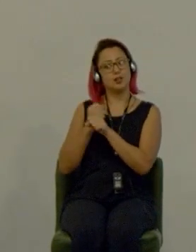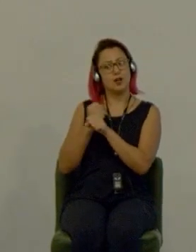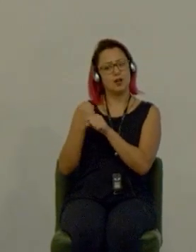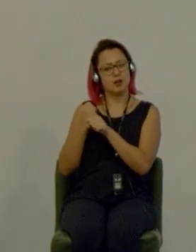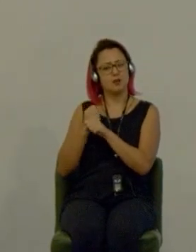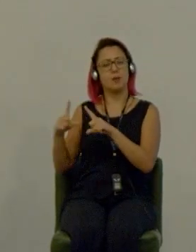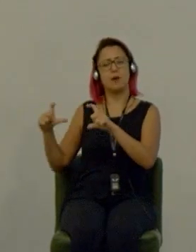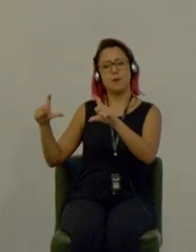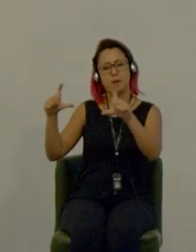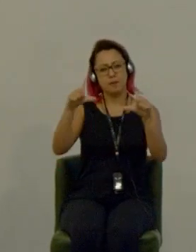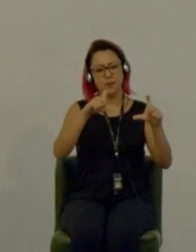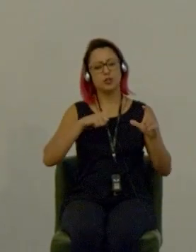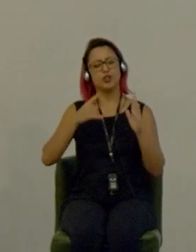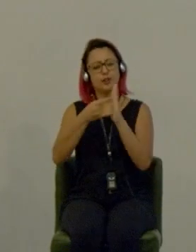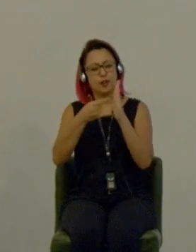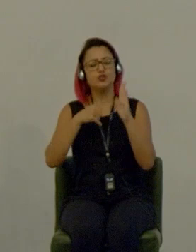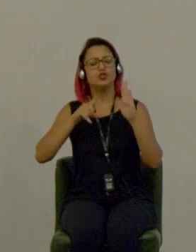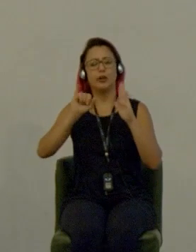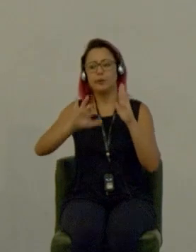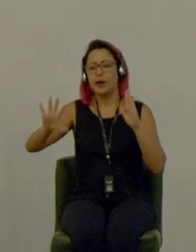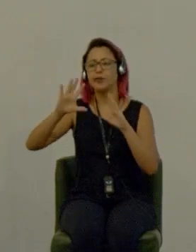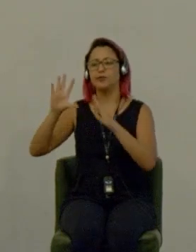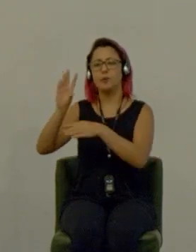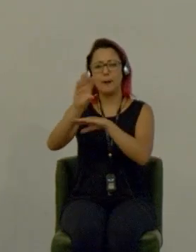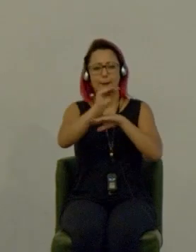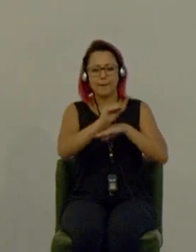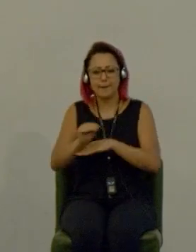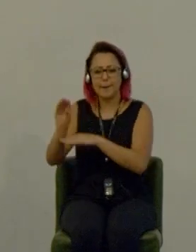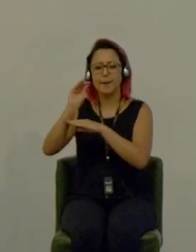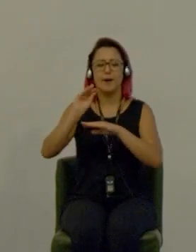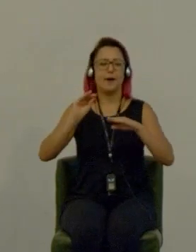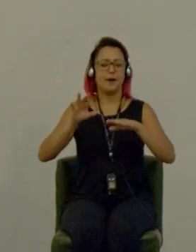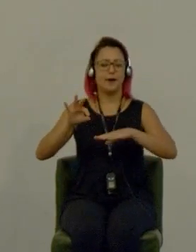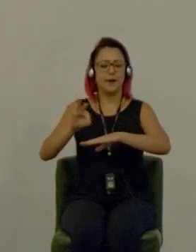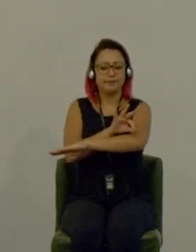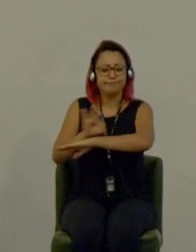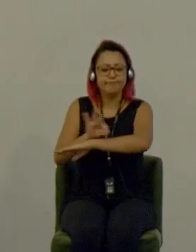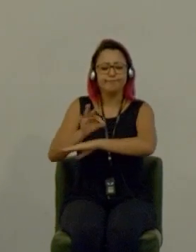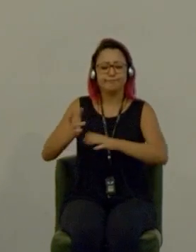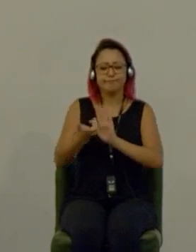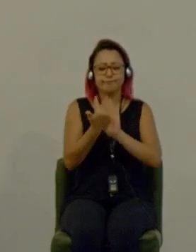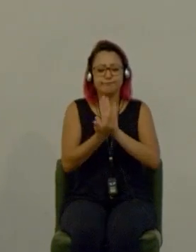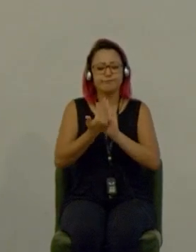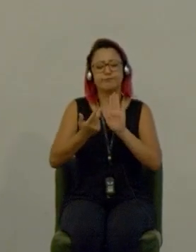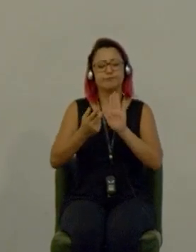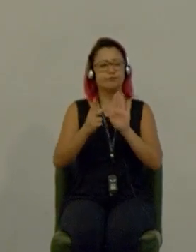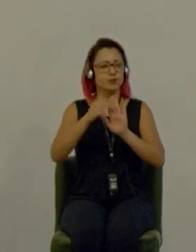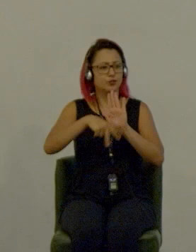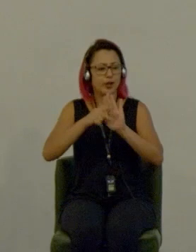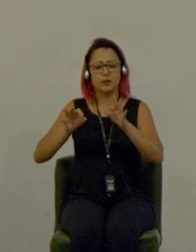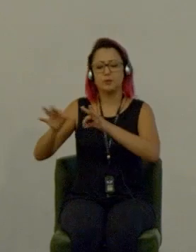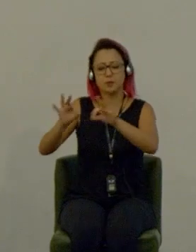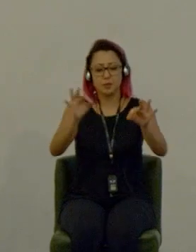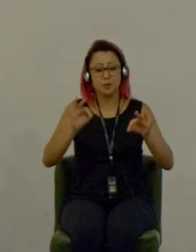données, images, plans de territoires en ruine, pollués, qu'elles n'avaient jamais utilisés, parce que ce n'est pas